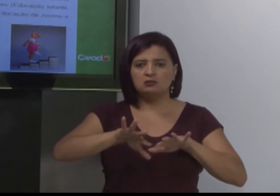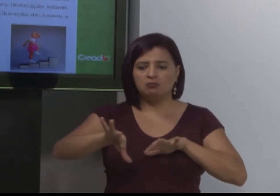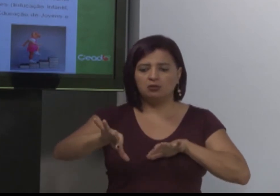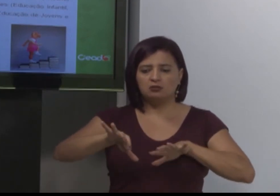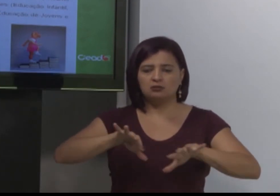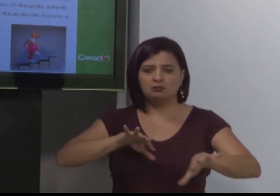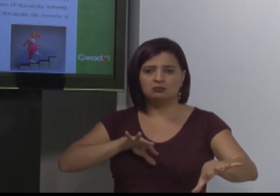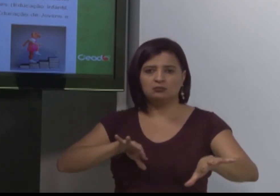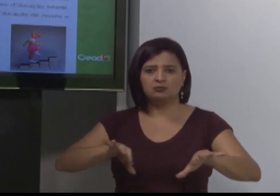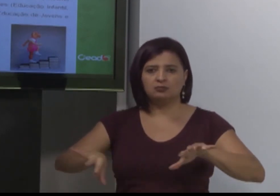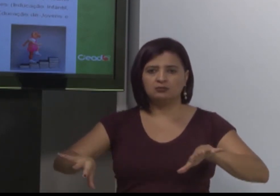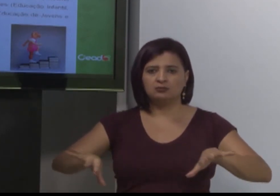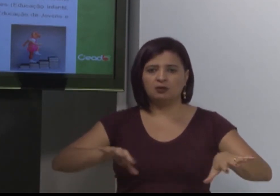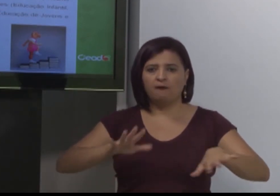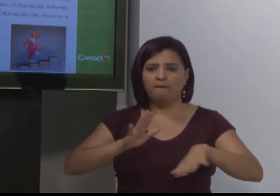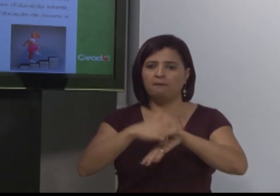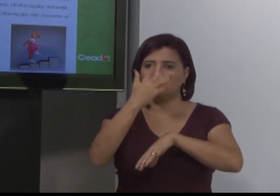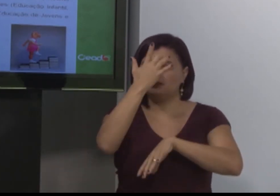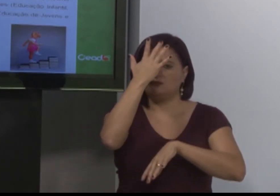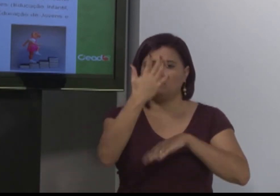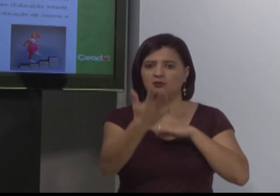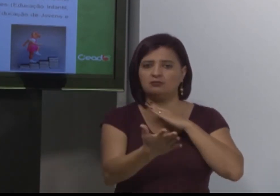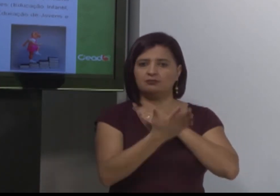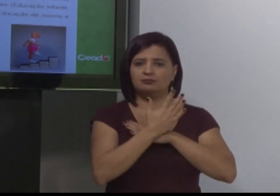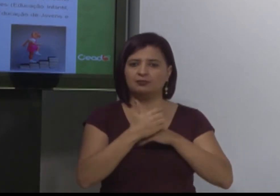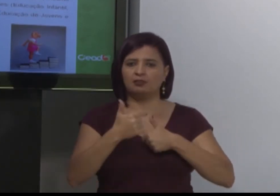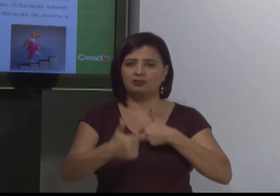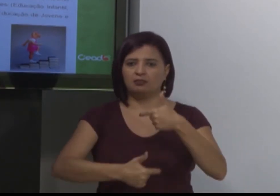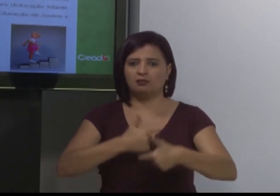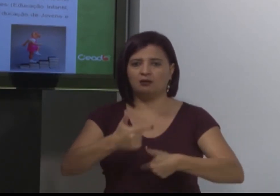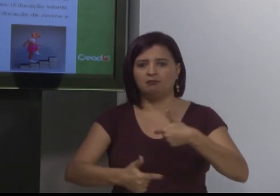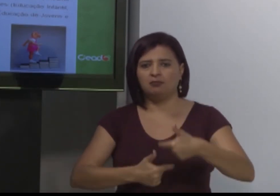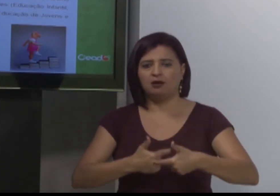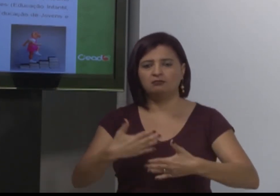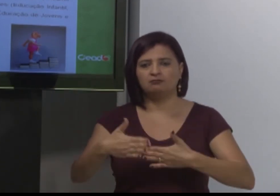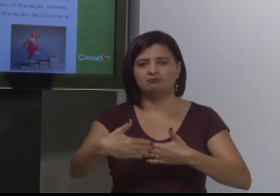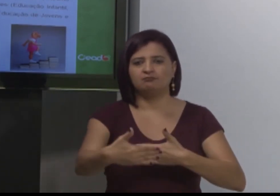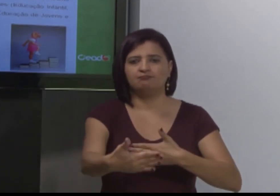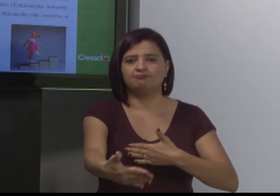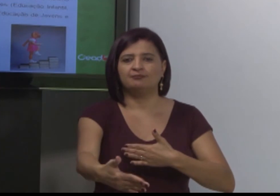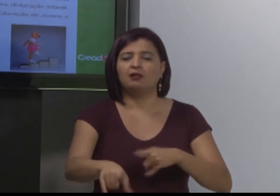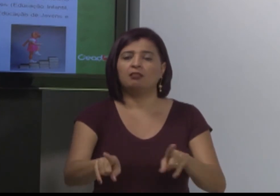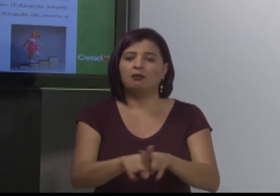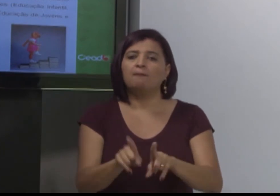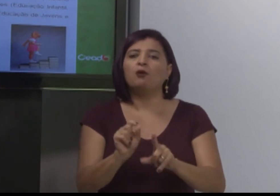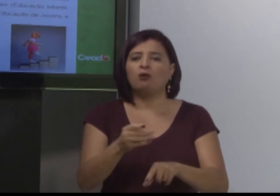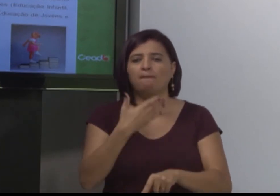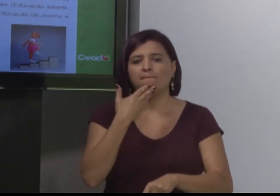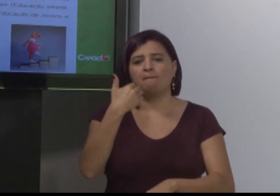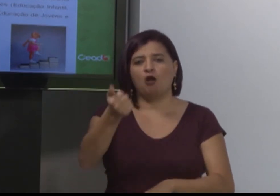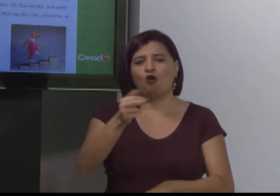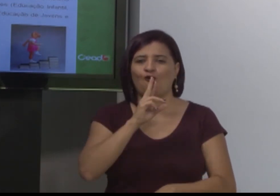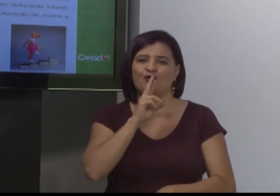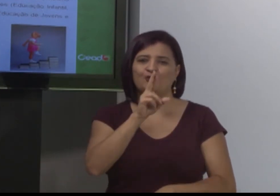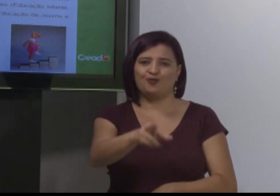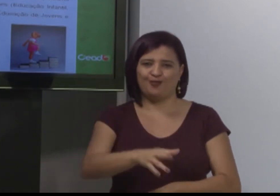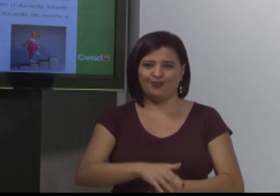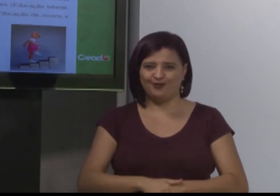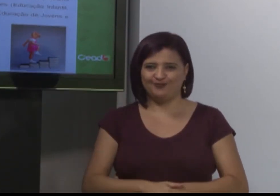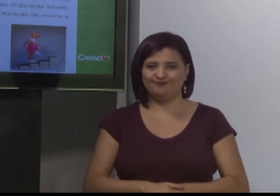Então, eu tenho que fazer essa diferenciação entre esses níveis, para que haja uma melhor resposta do aluno